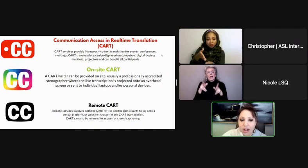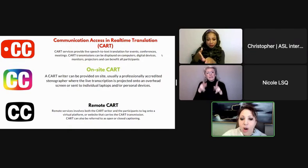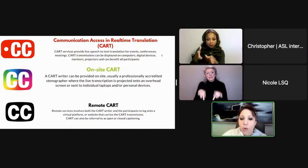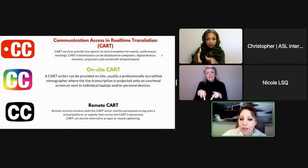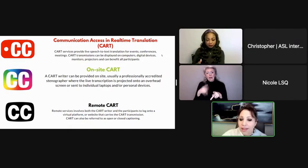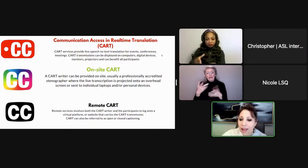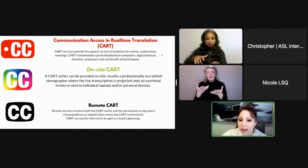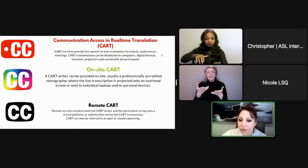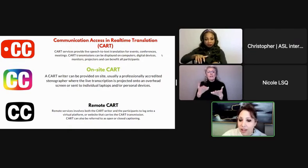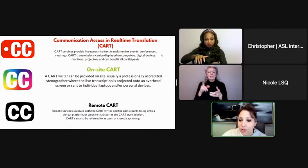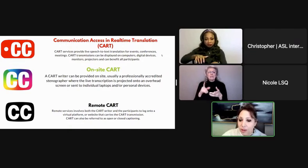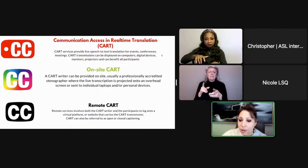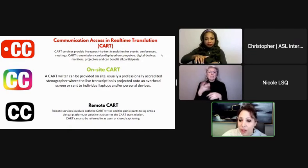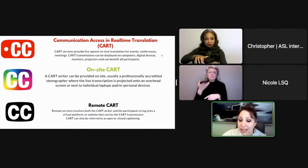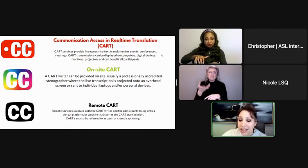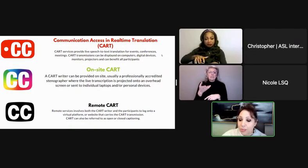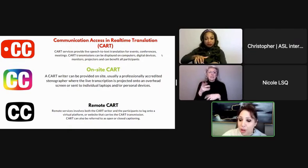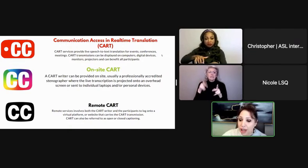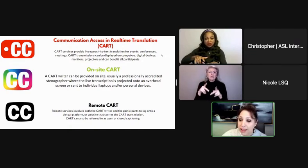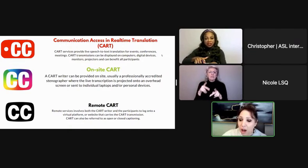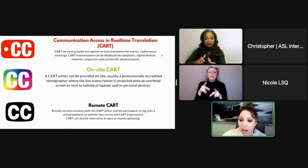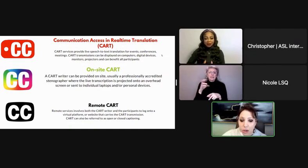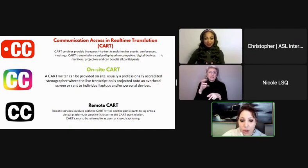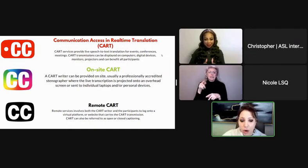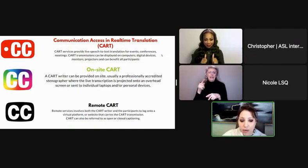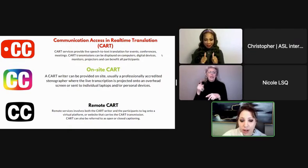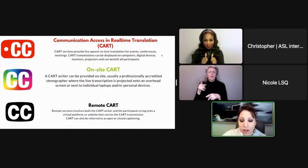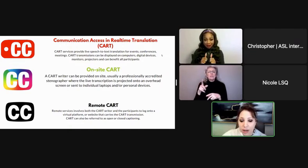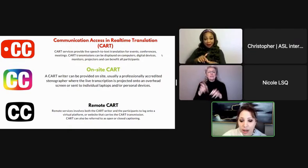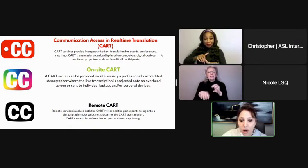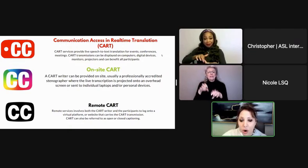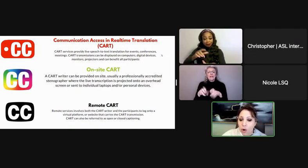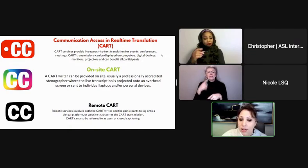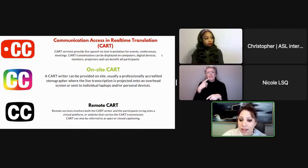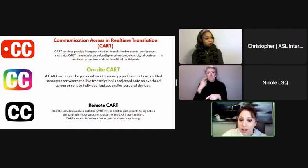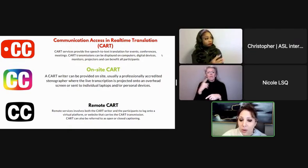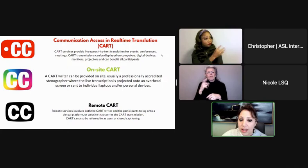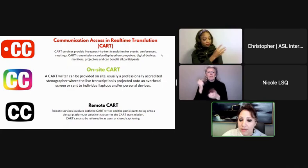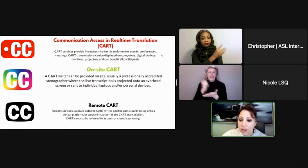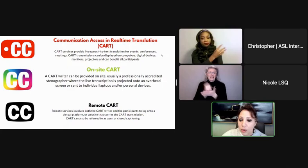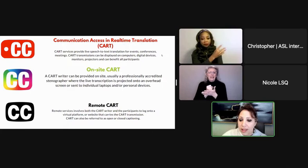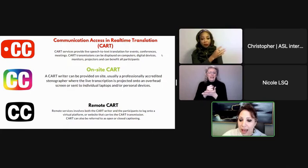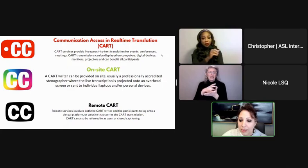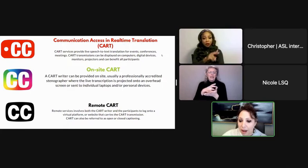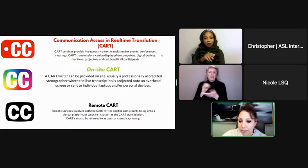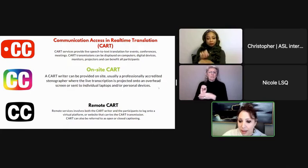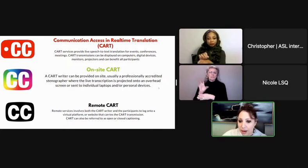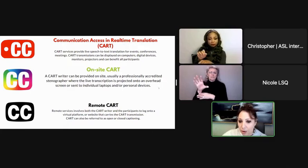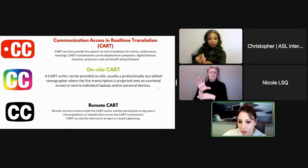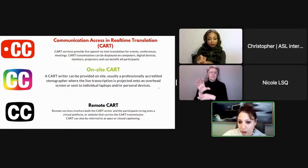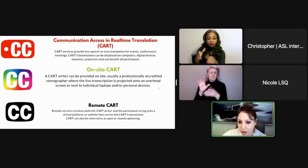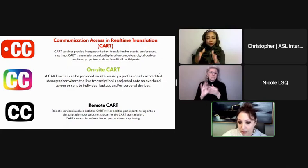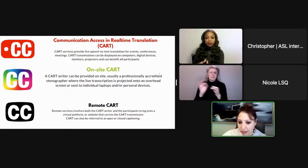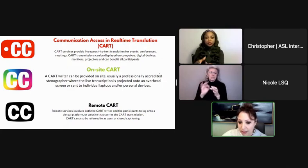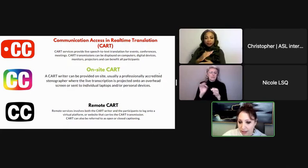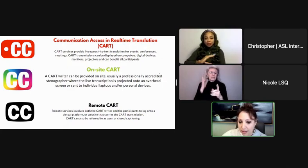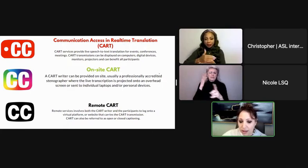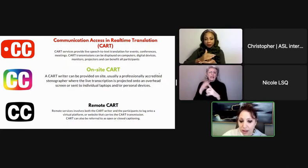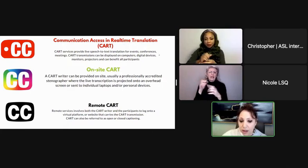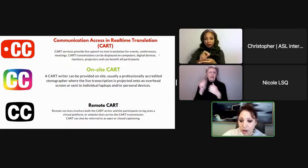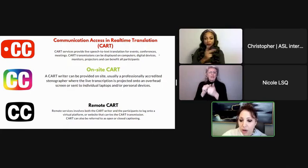RATECDAR CART qui est généralement un sténo-dactylo agréé qui assure la projection de la transcription en direct via un